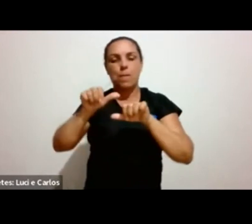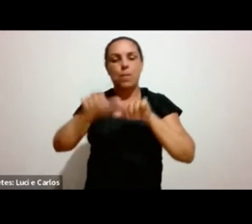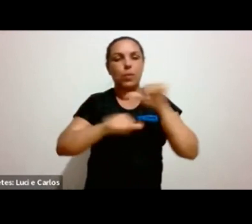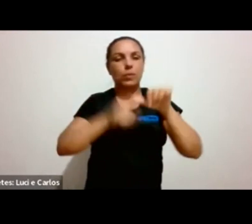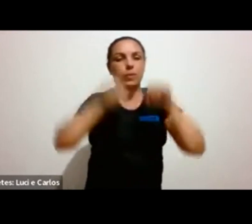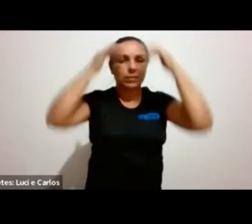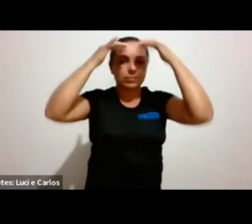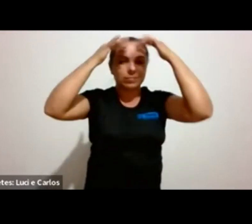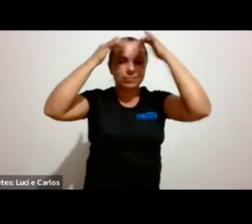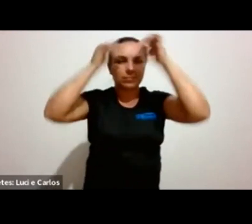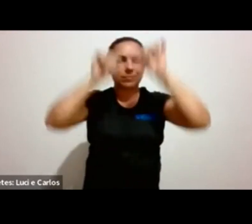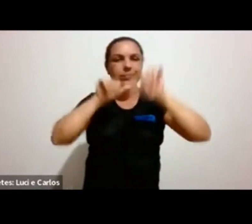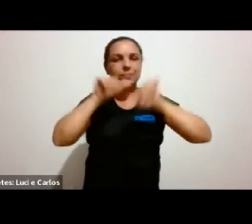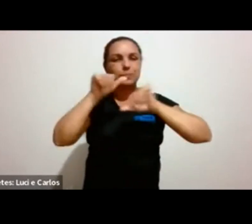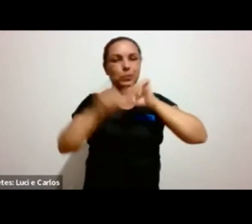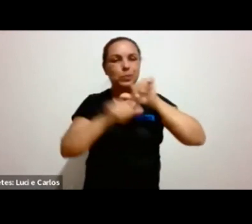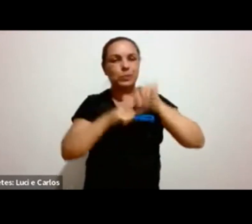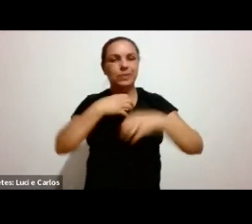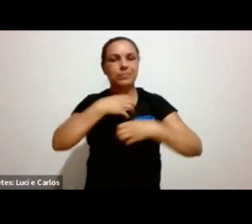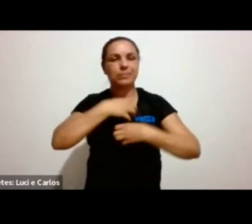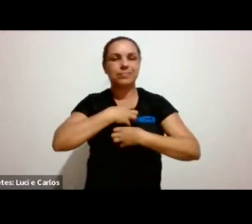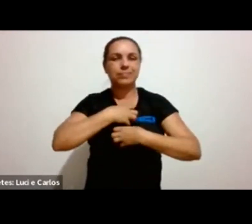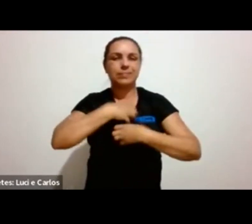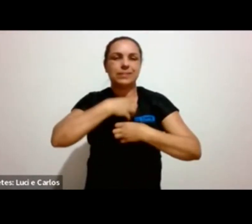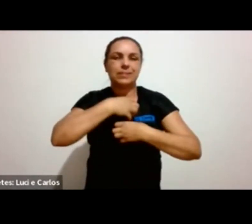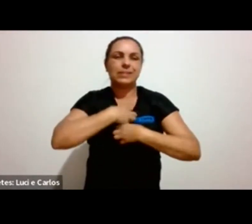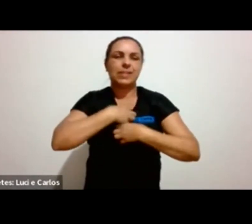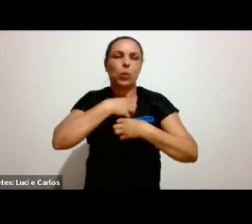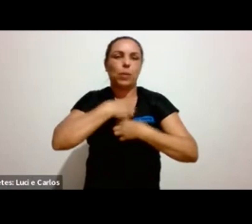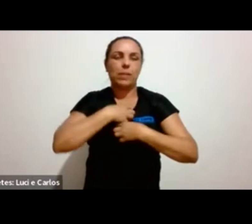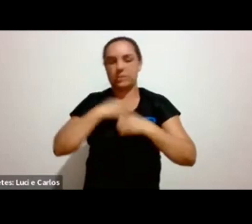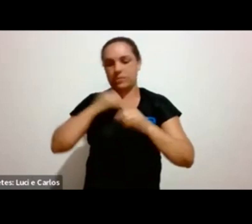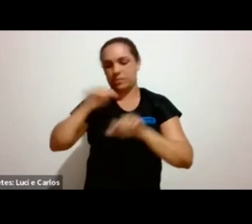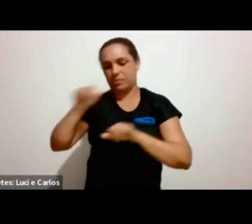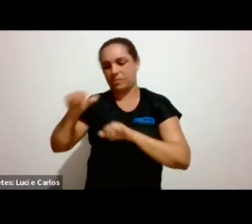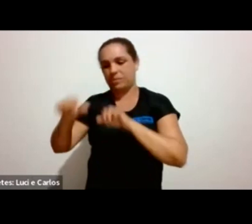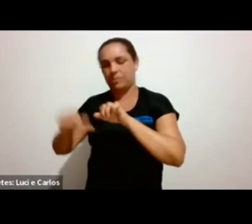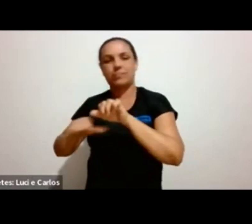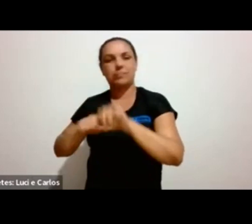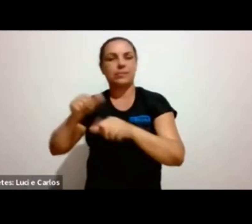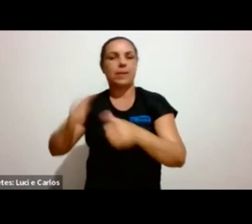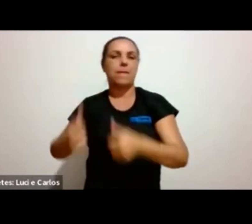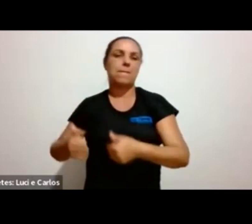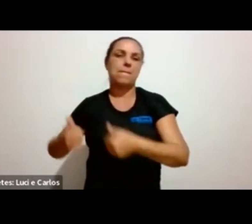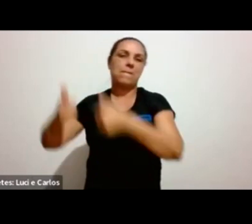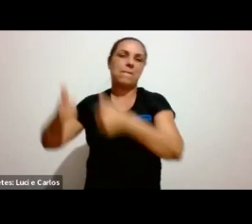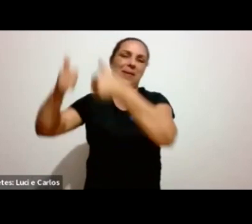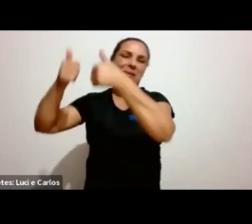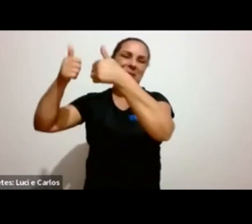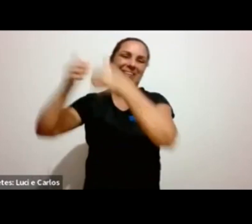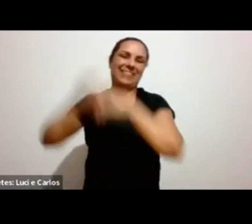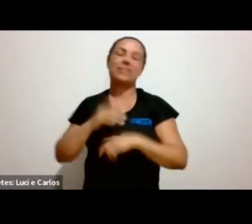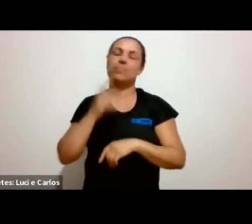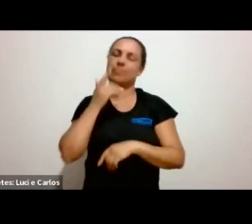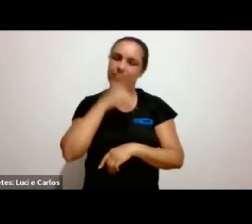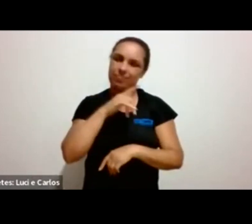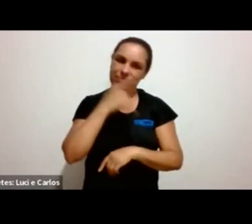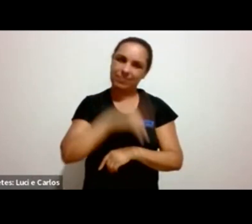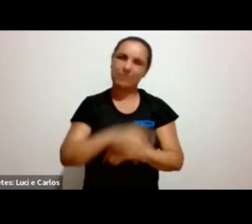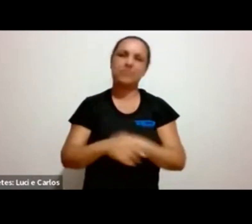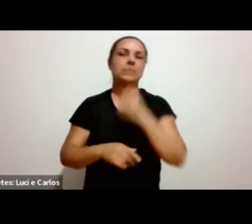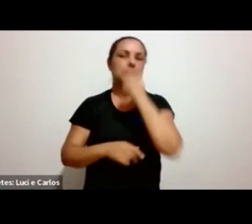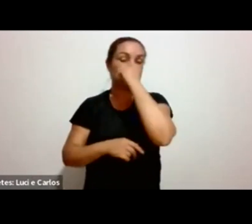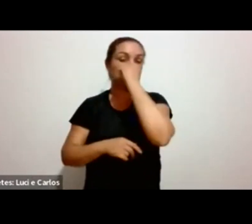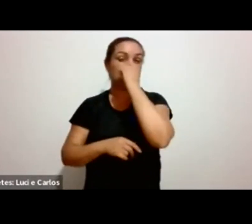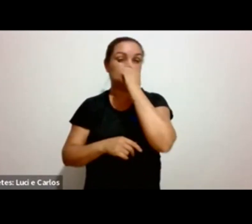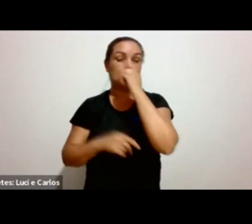você começa a perceber que existe perspectiva, tá? As dores, quando você libera